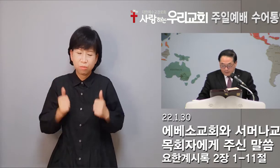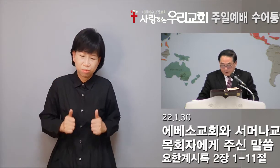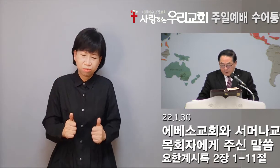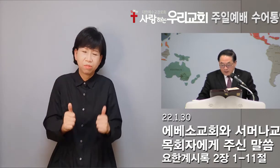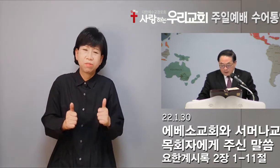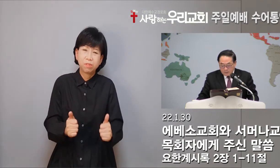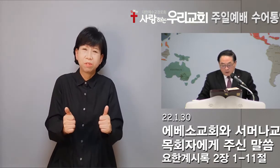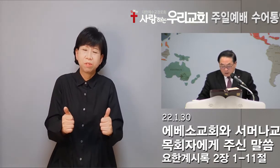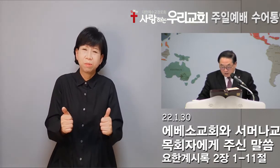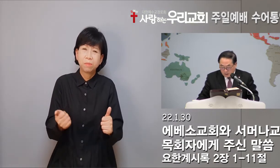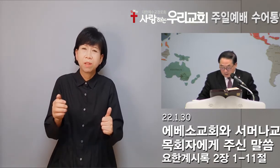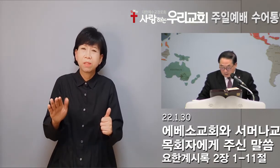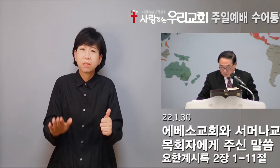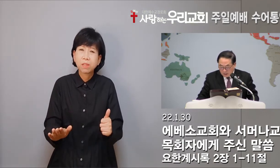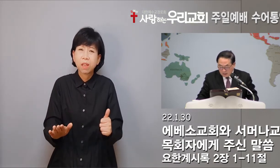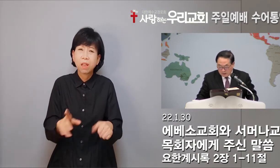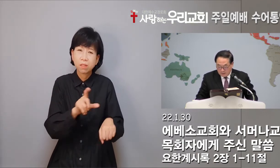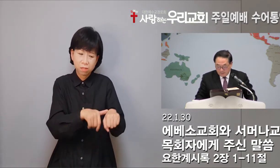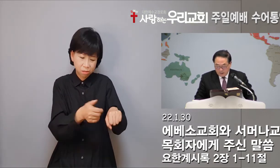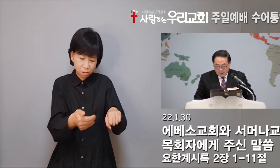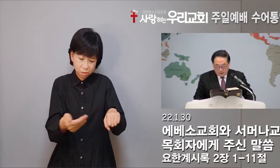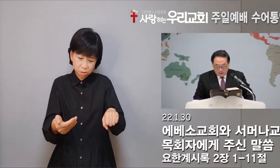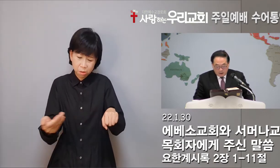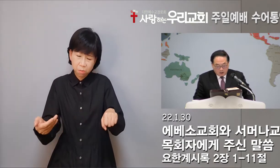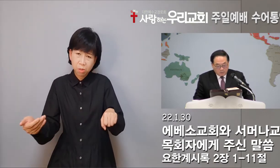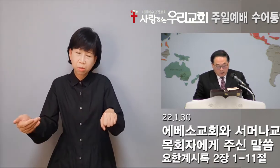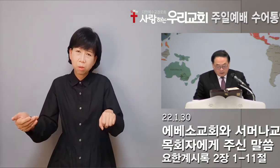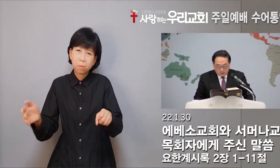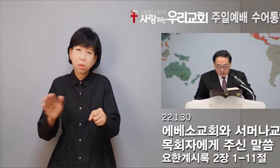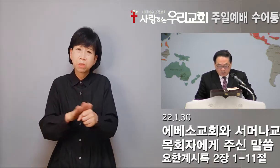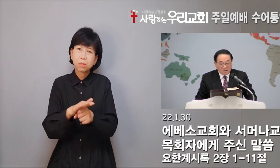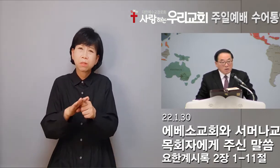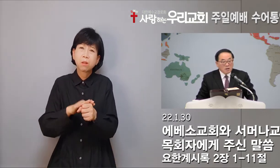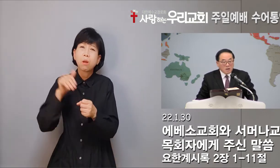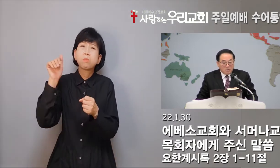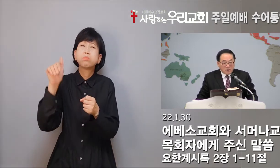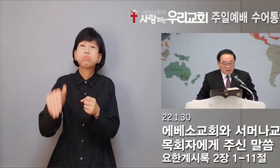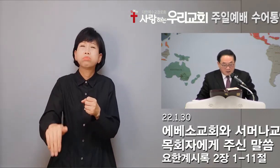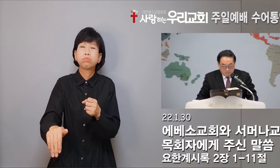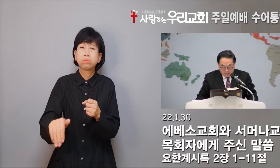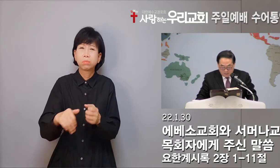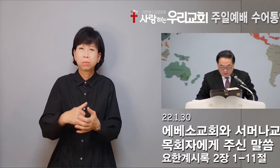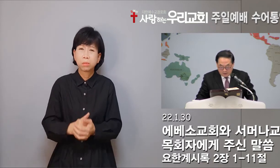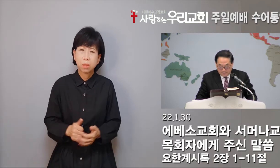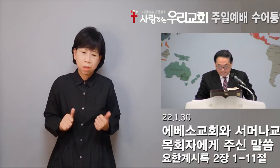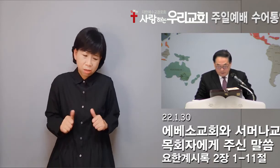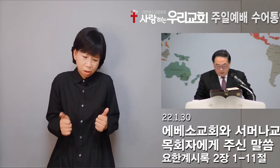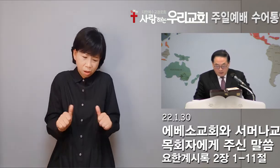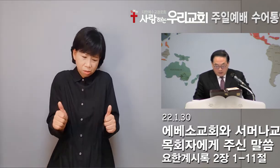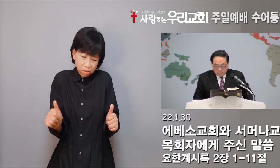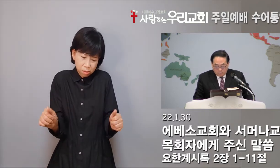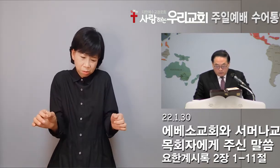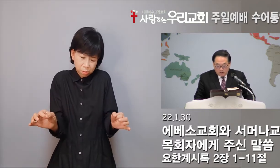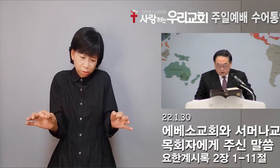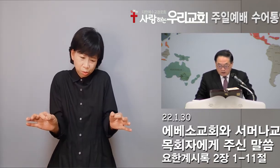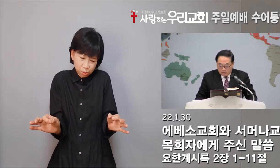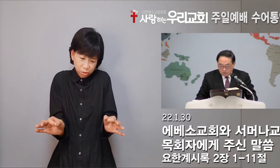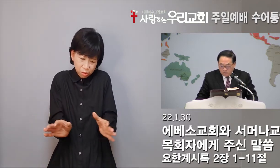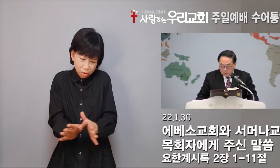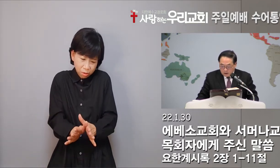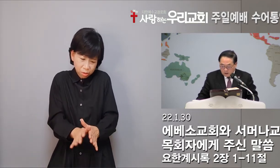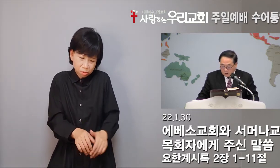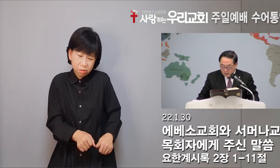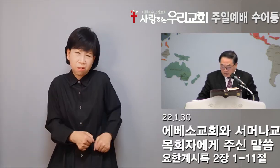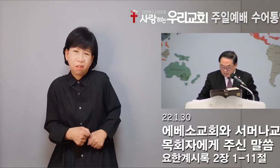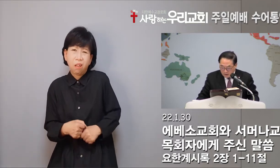성실했으나 지금은 처음 가졌던 사랑을 그 열심과 그 성실함을 버렸다는 말입니다. 누구든지 지금